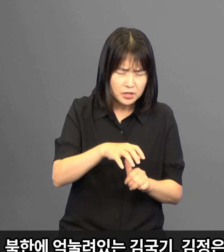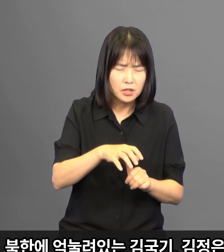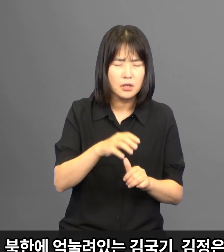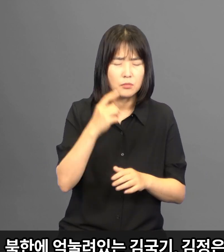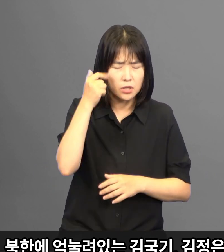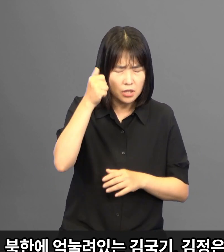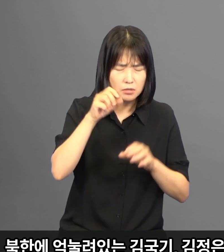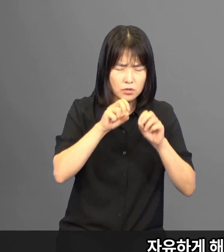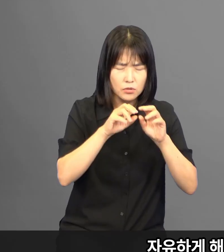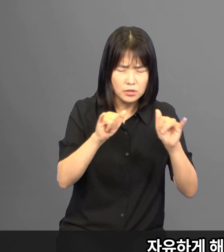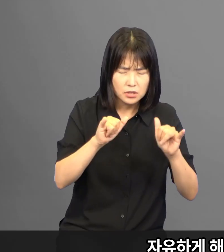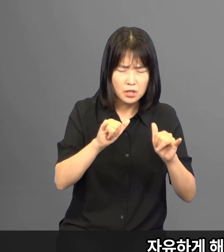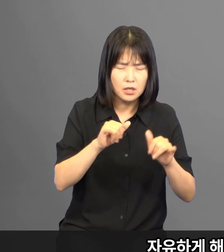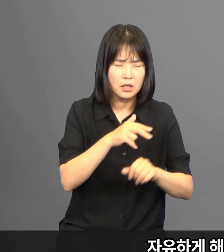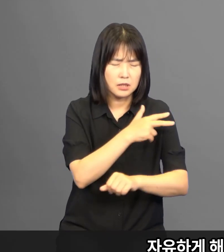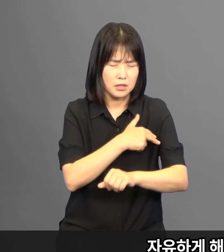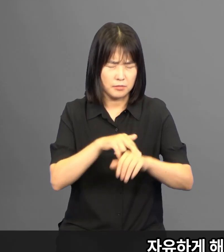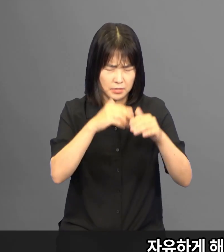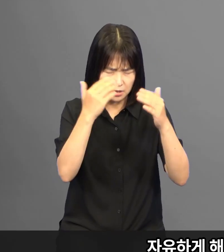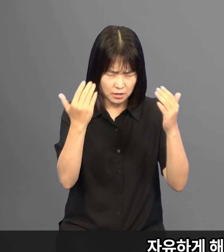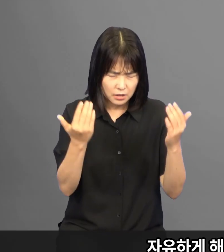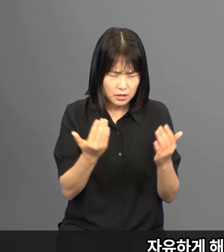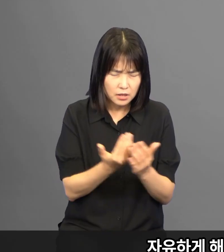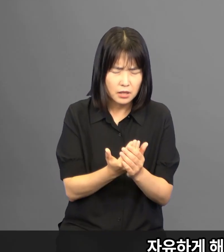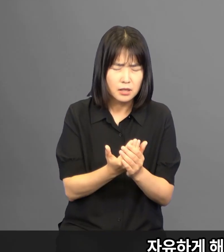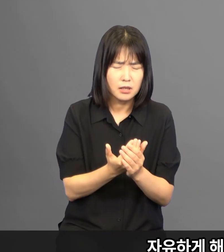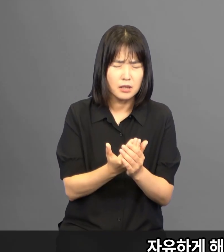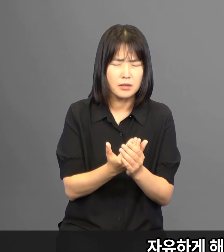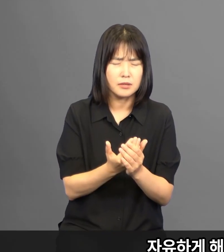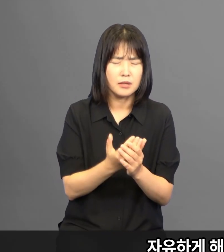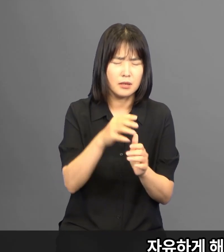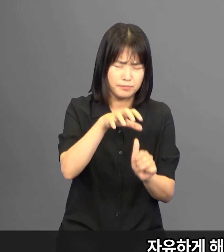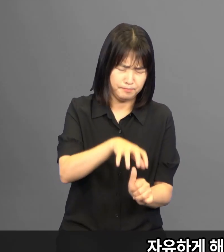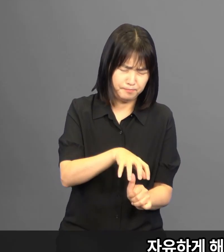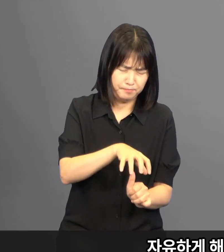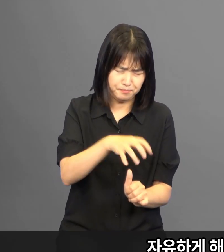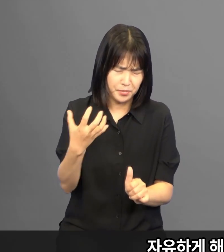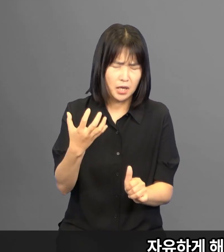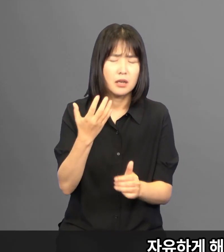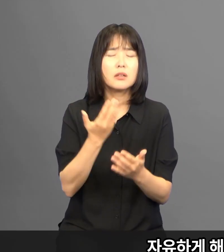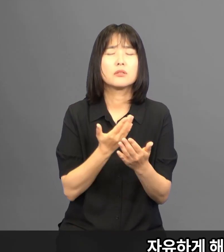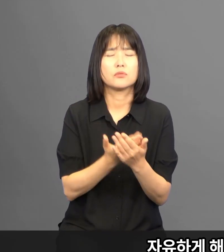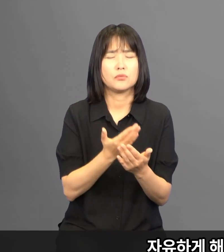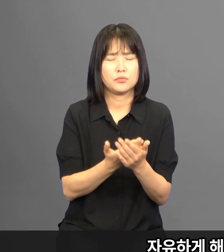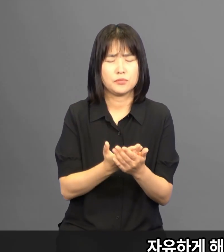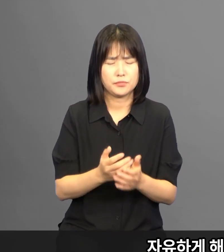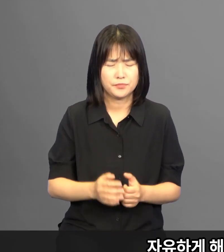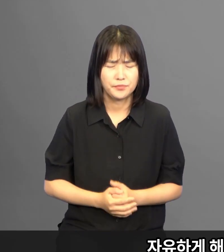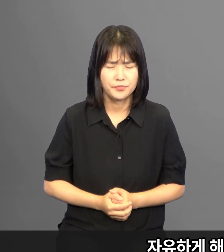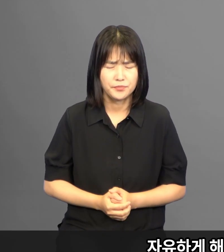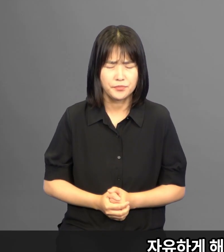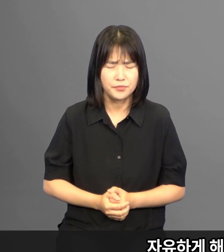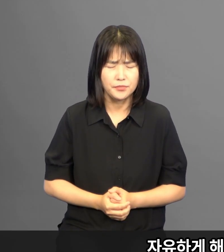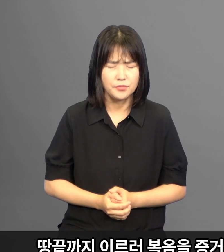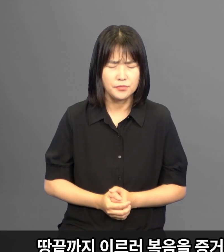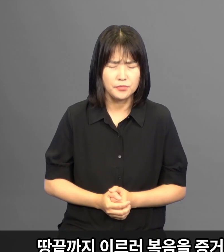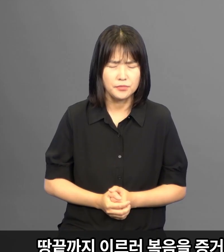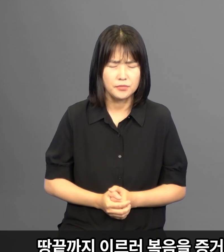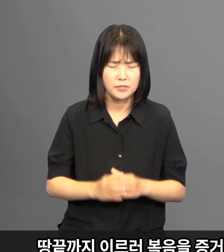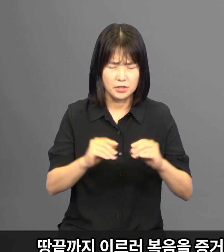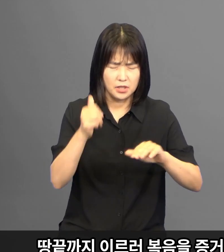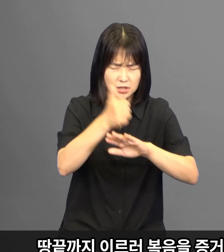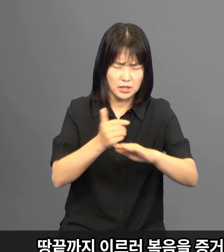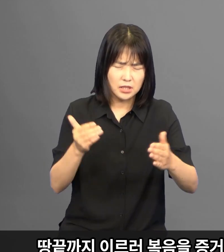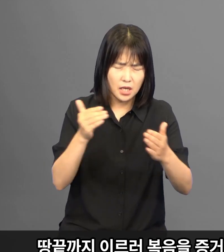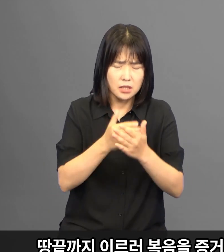선교사님, 장문석 집사님 비롯한 주여 사슬의 미연이 이들을 자유하게 해방시켜 주시옵소서. 땅끝까지